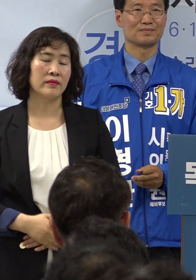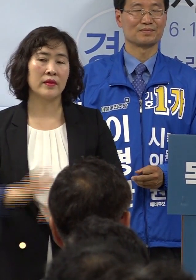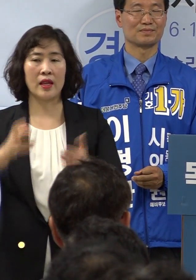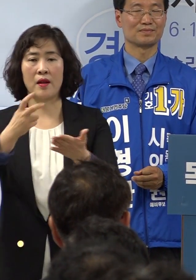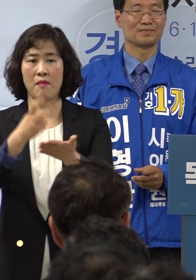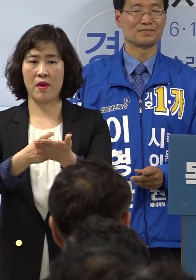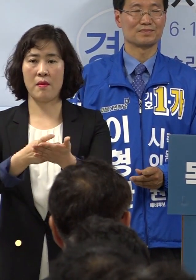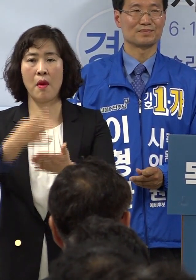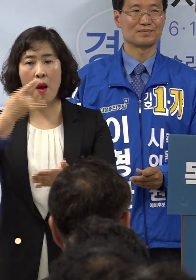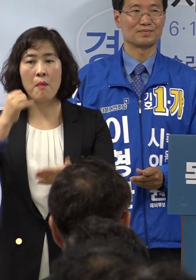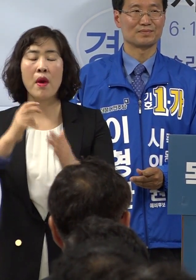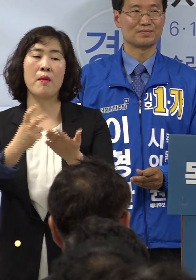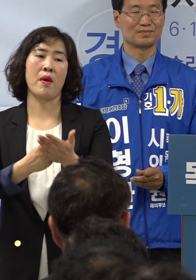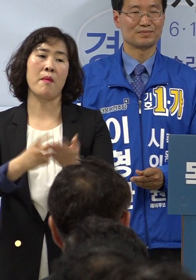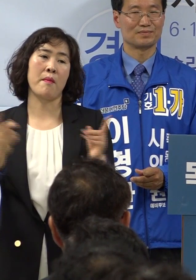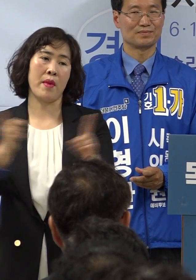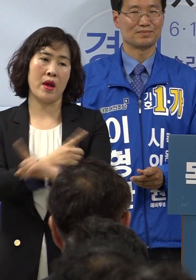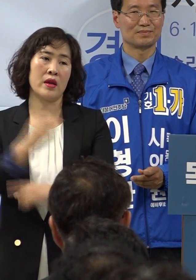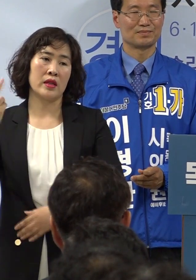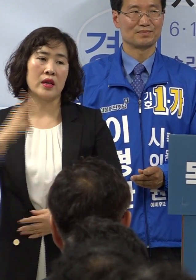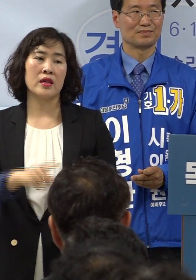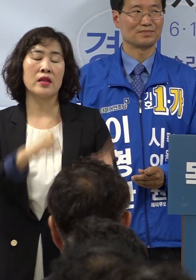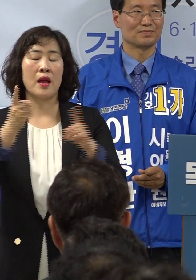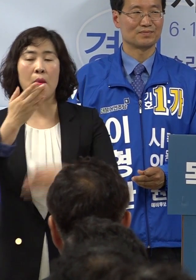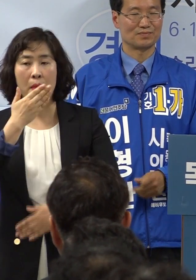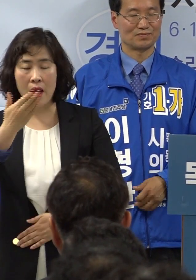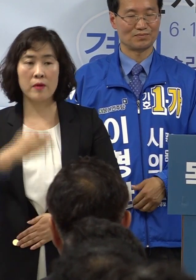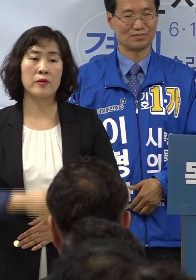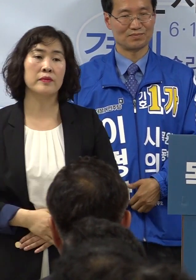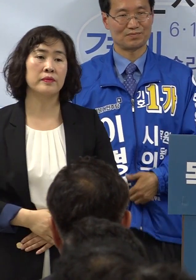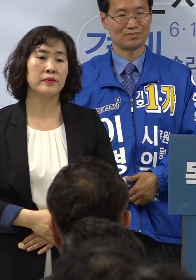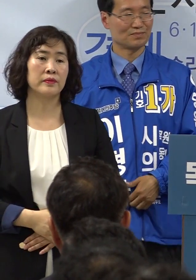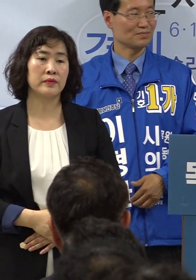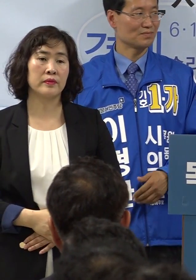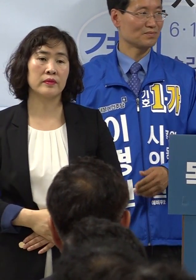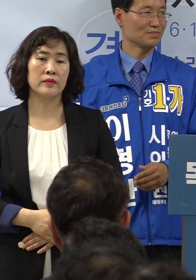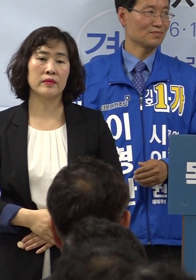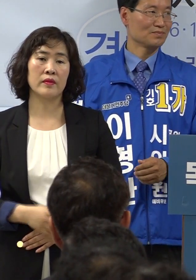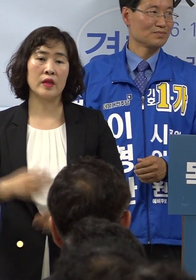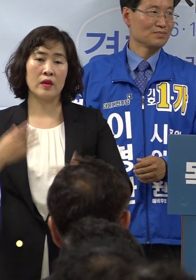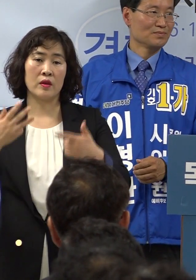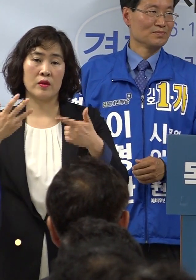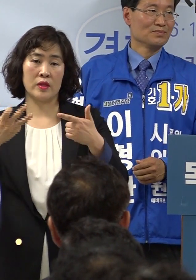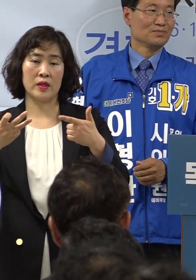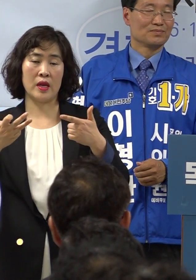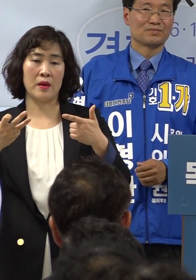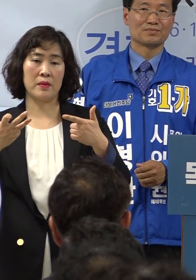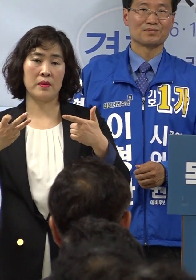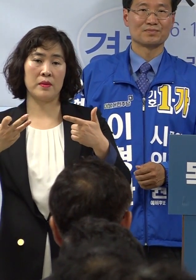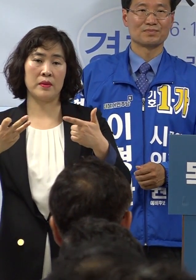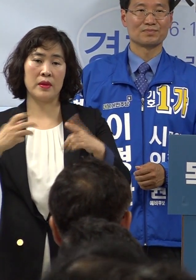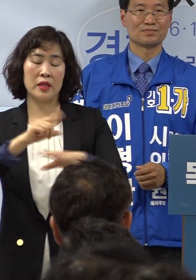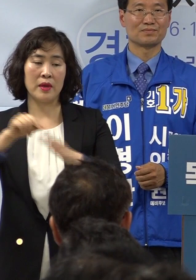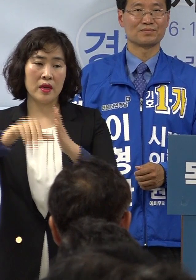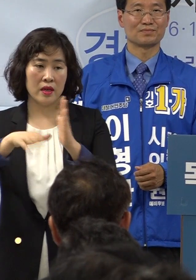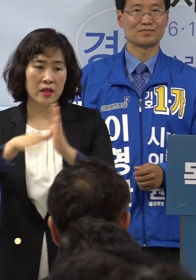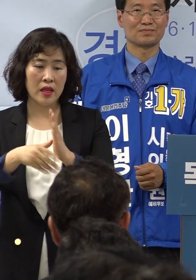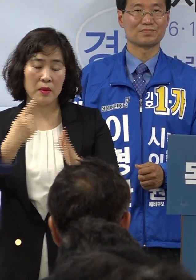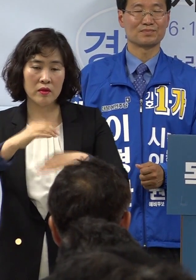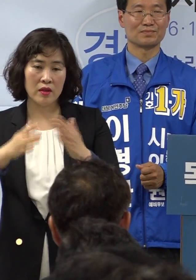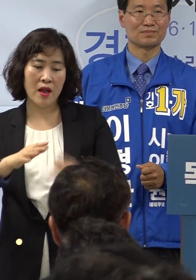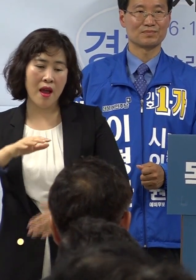헌법 개헌안도 다시 살아날 수가 있고 6.13 지방선거에 더불어민주당이